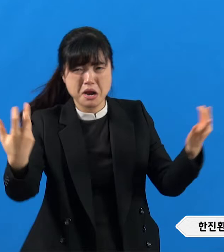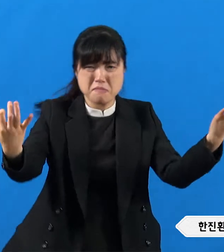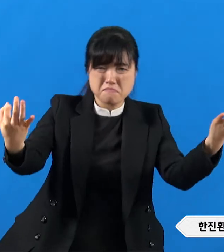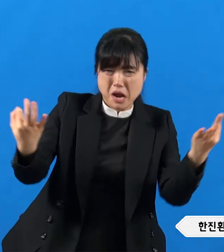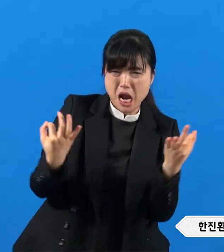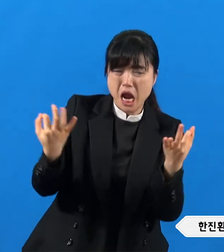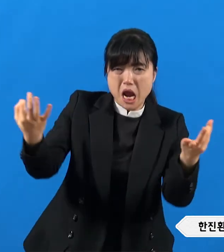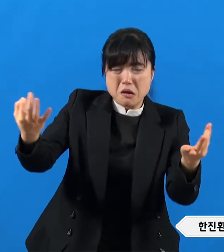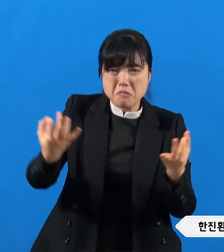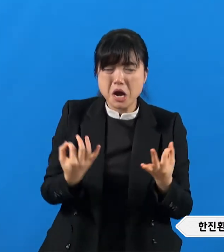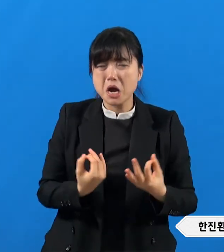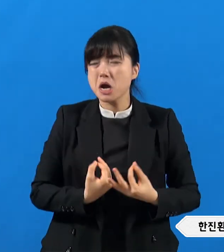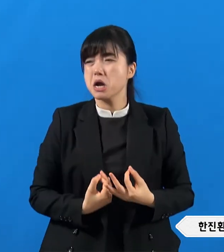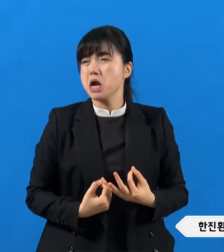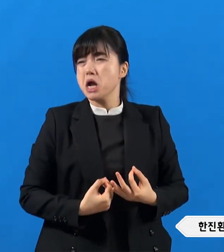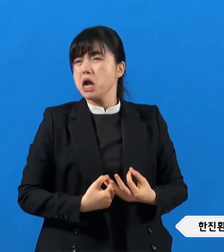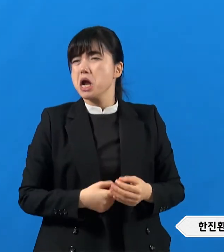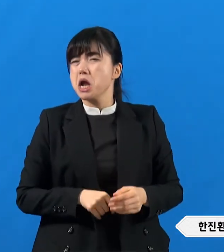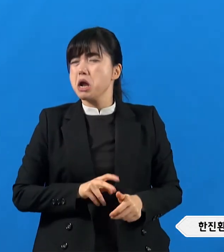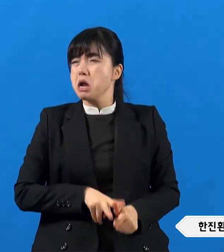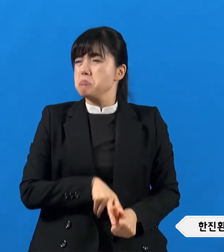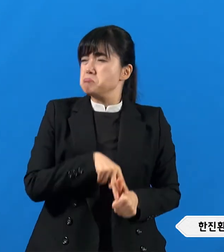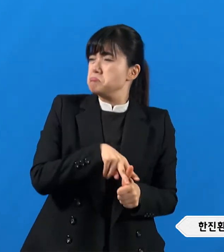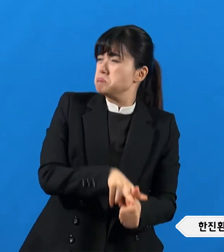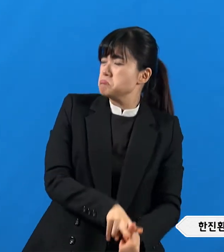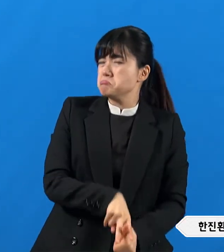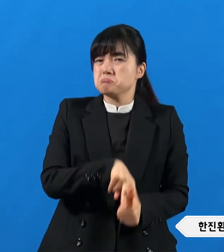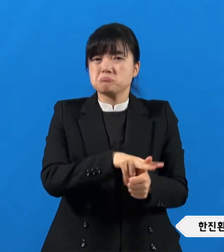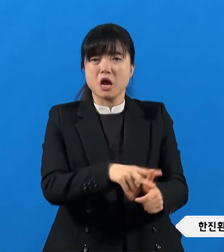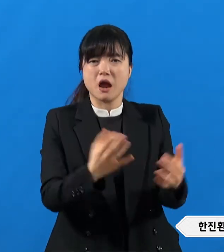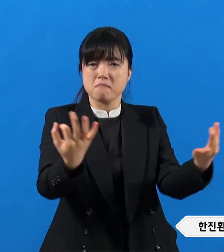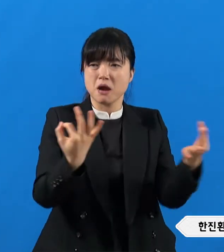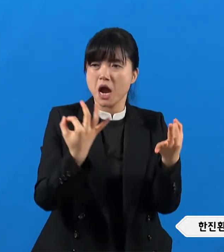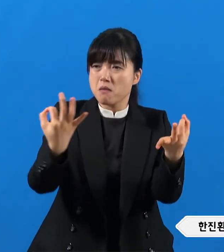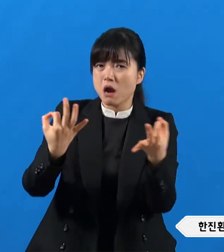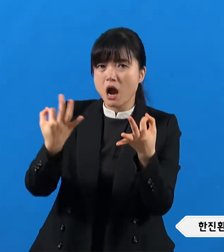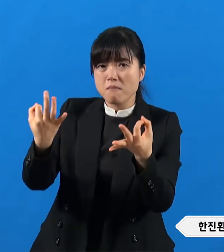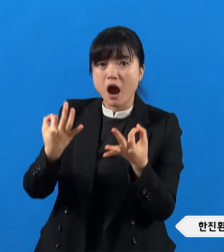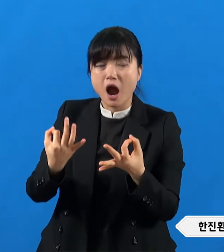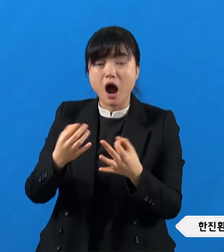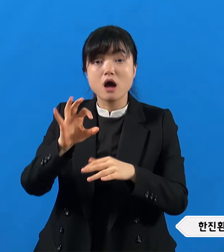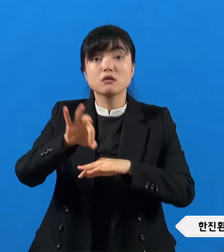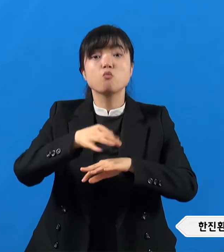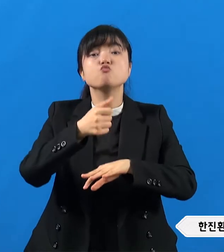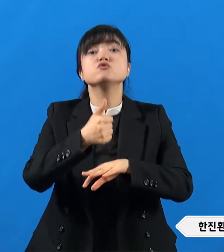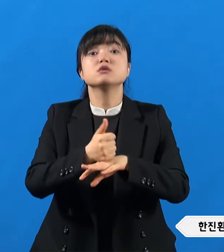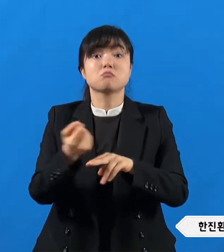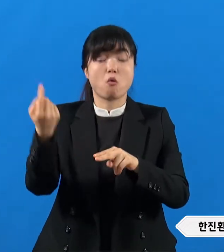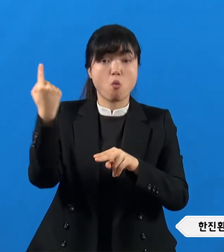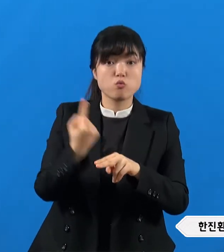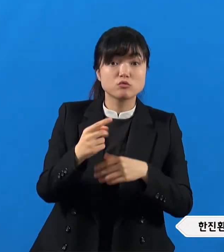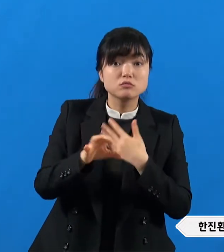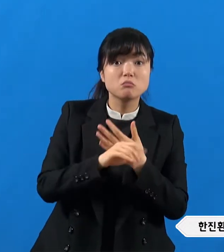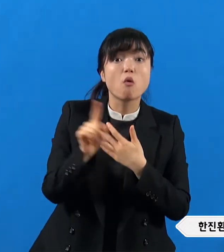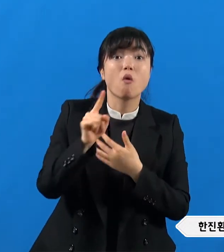걸치고 점잖게 행차하는 모두에게 드러나 있는 그런 임금으로 오셨다고 해보십시오.